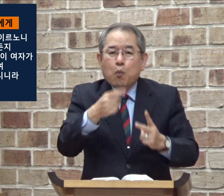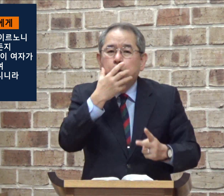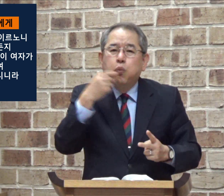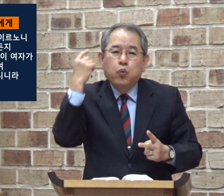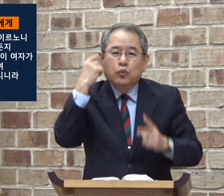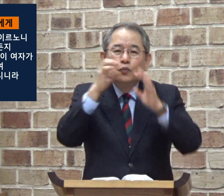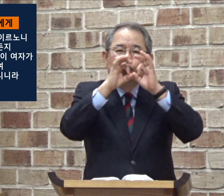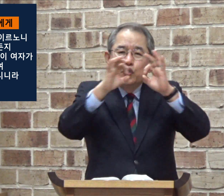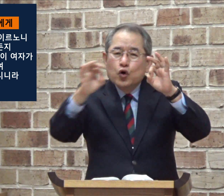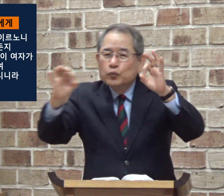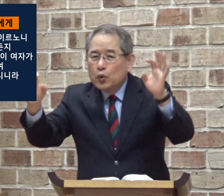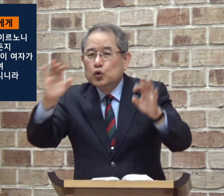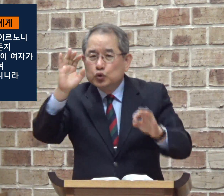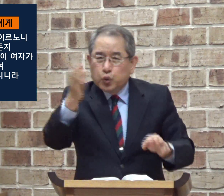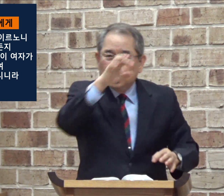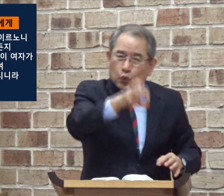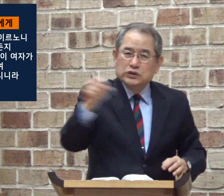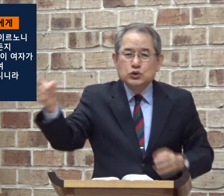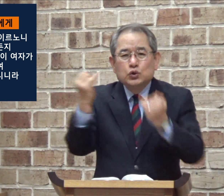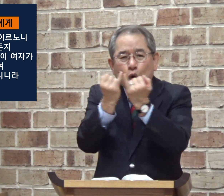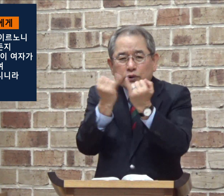어디든지 복음이 전파되는 곳에